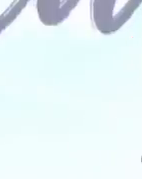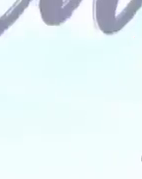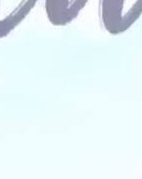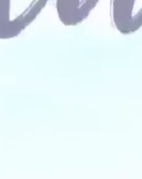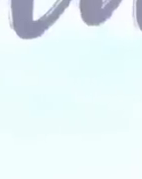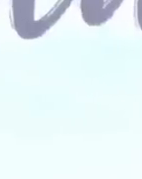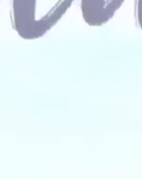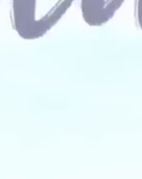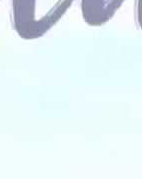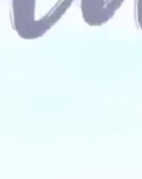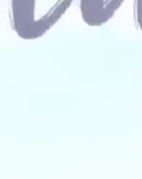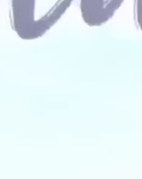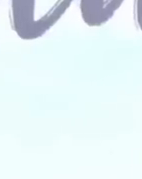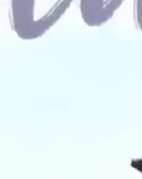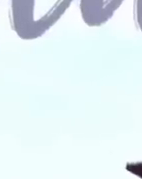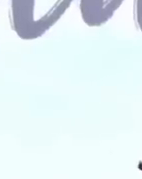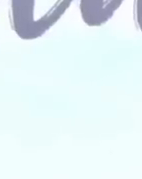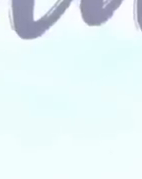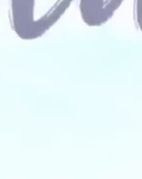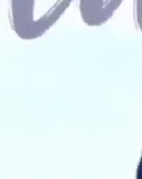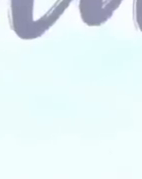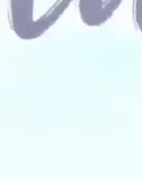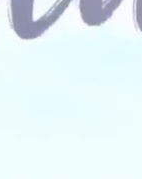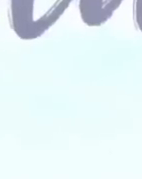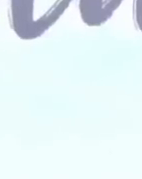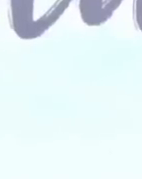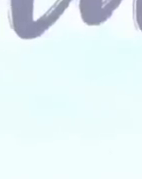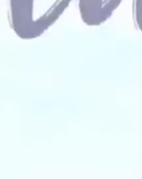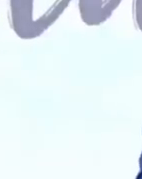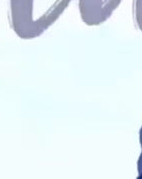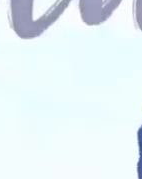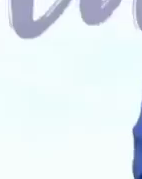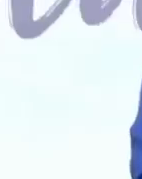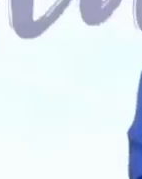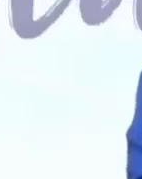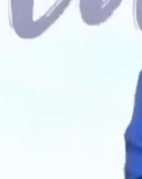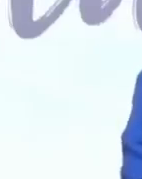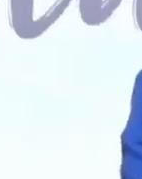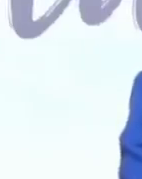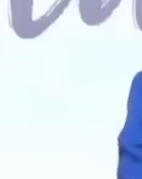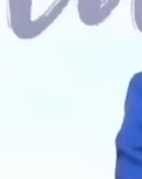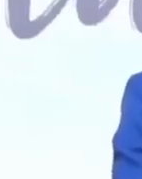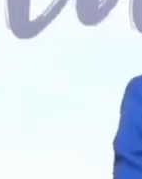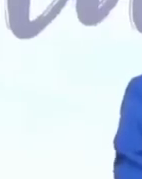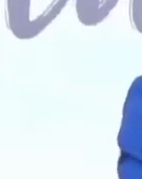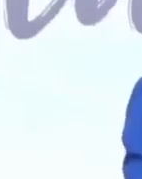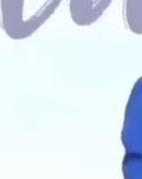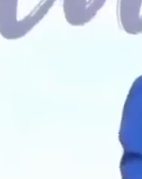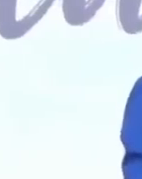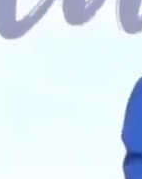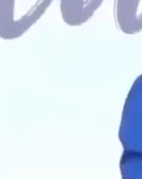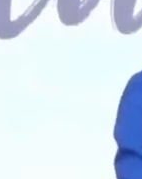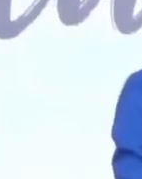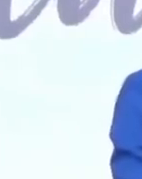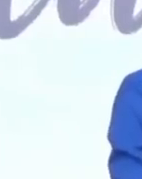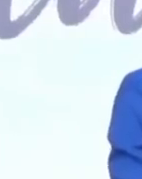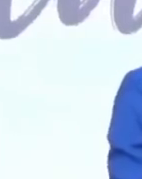ya kidunia, lakini kuna elimu ya kimungu. Nakupa mfano. Elimu ya kidunia inasema